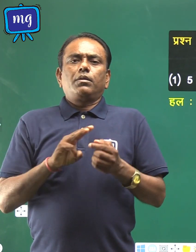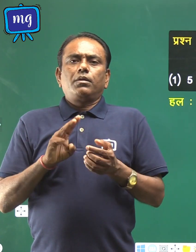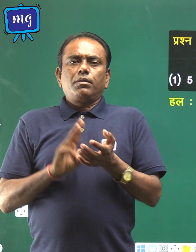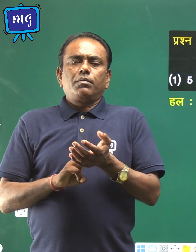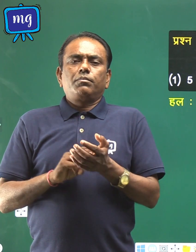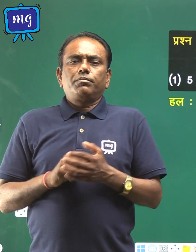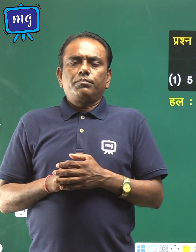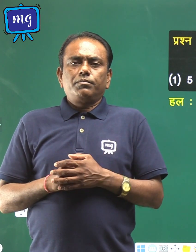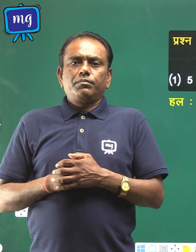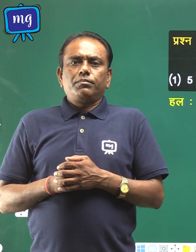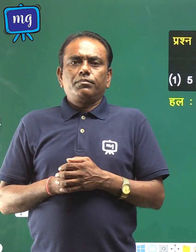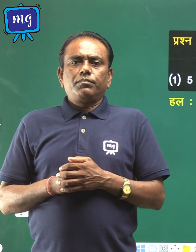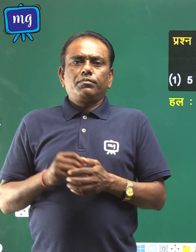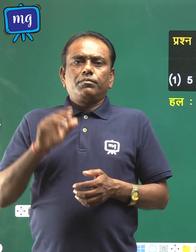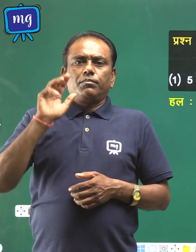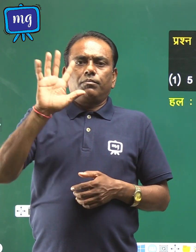5